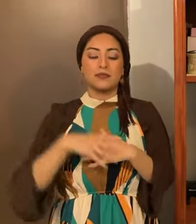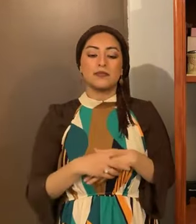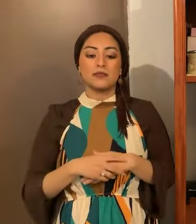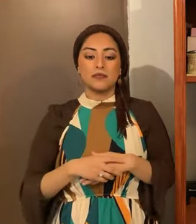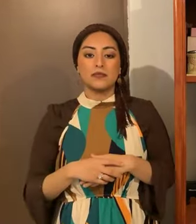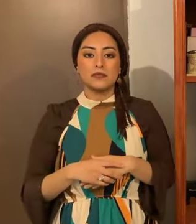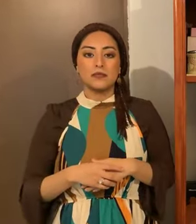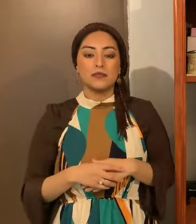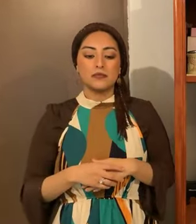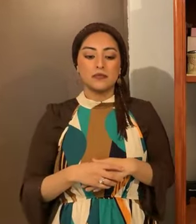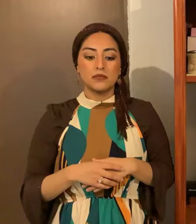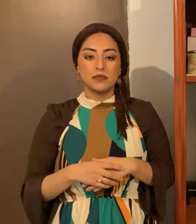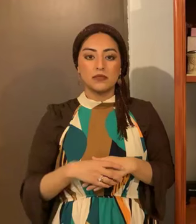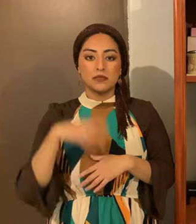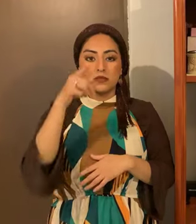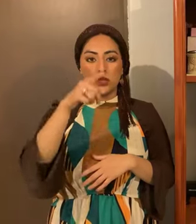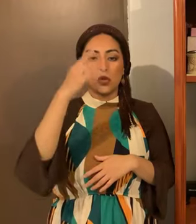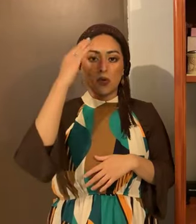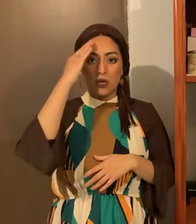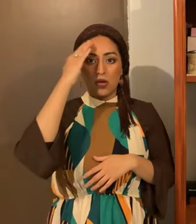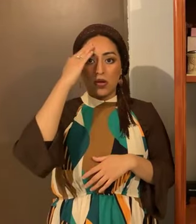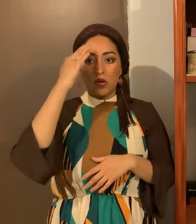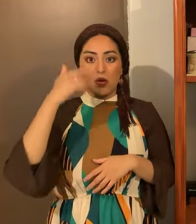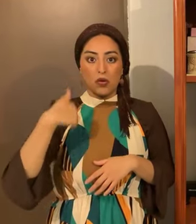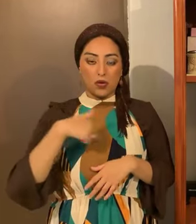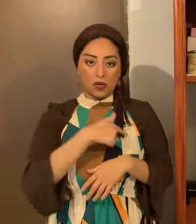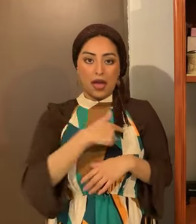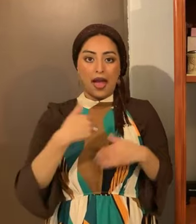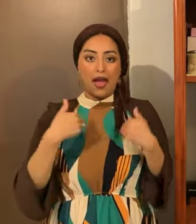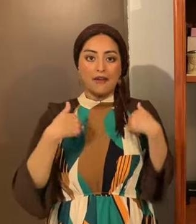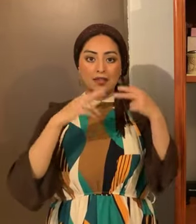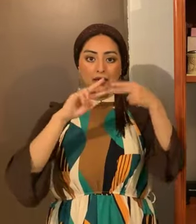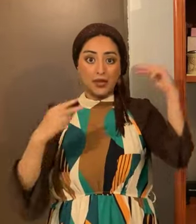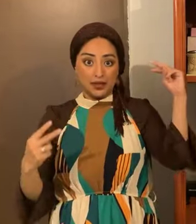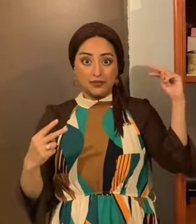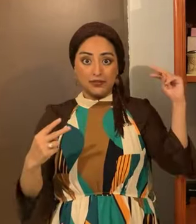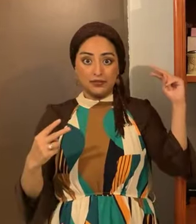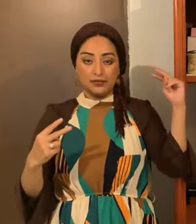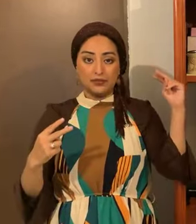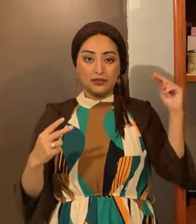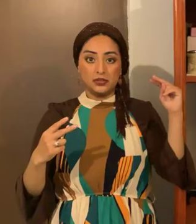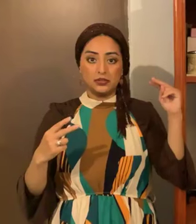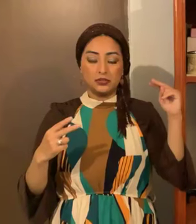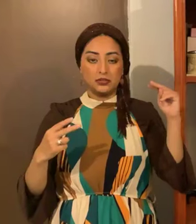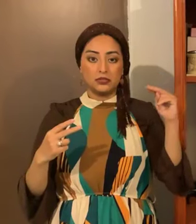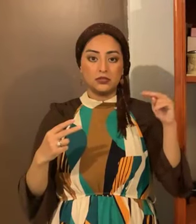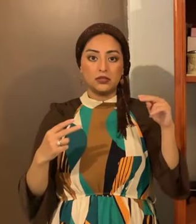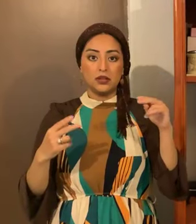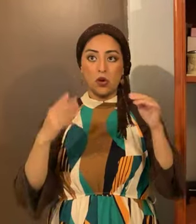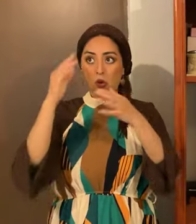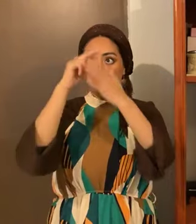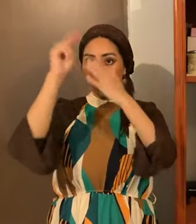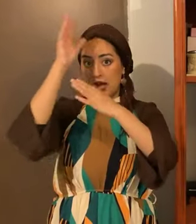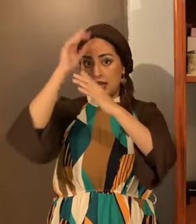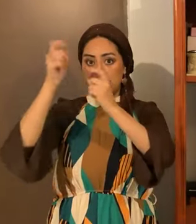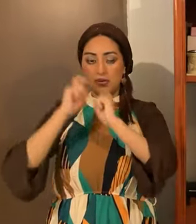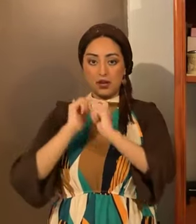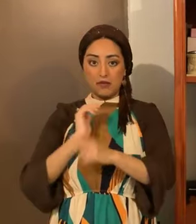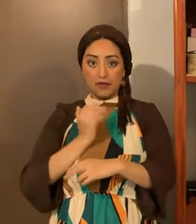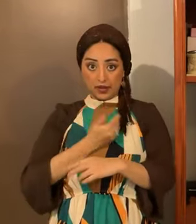importante. Como ustedes saben, nosotros tenemos ADN humano que nos dio el Abba